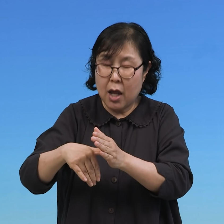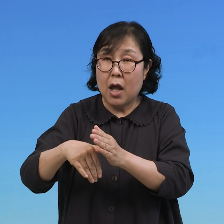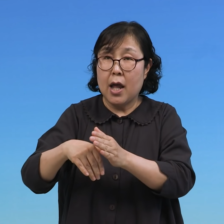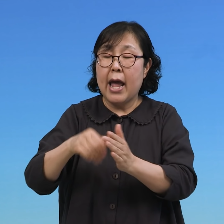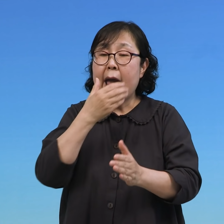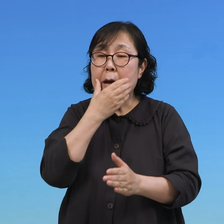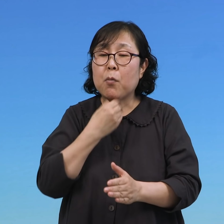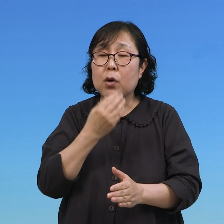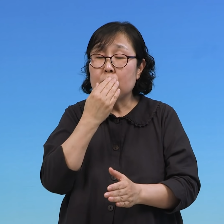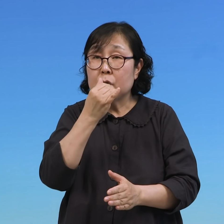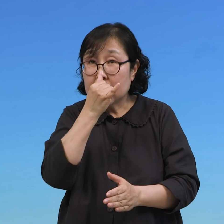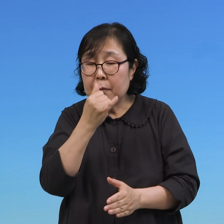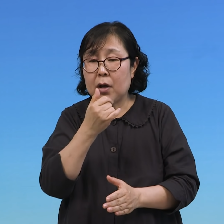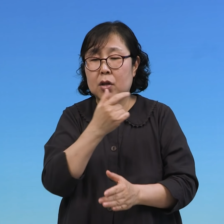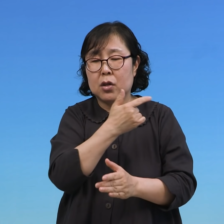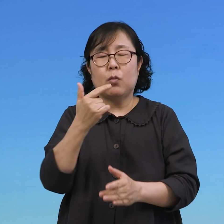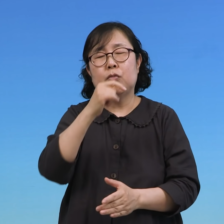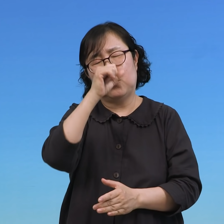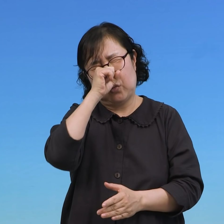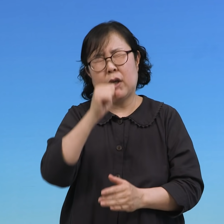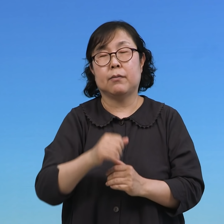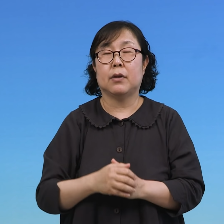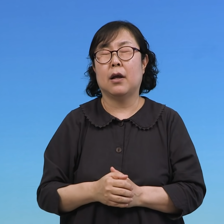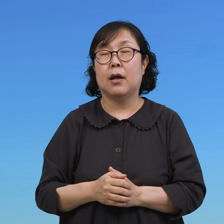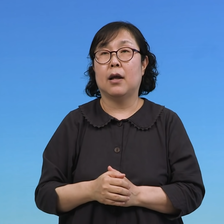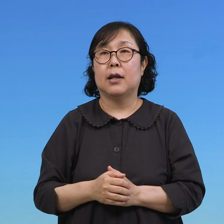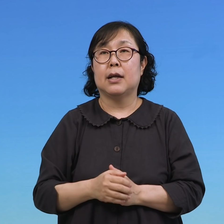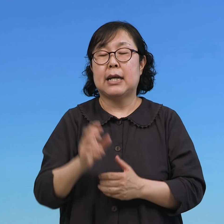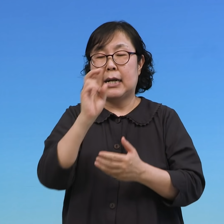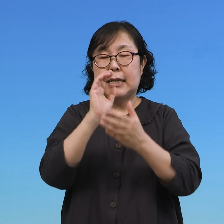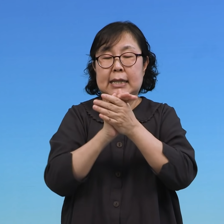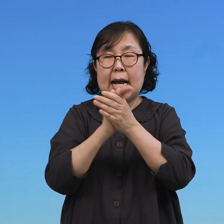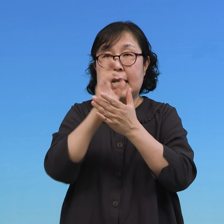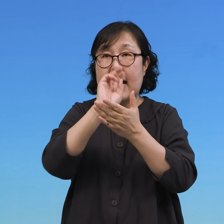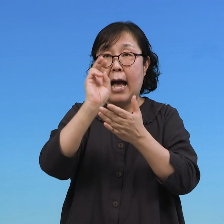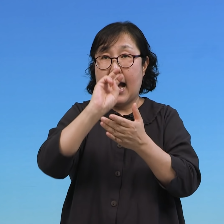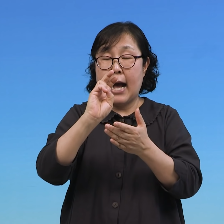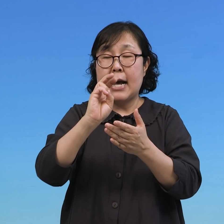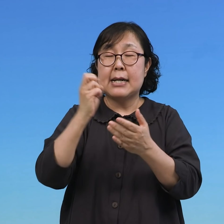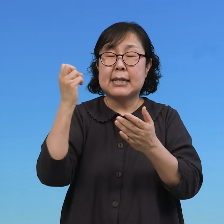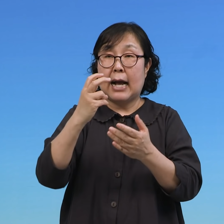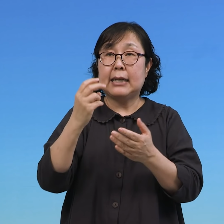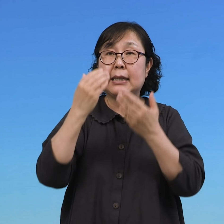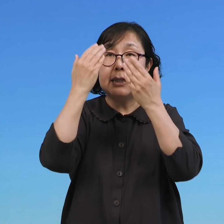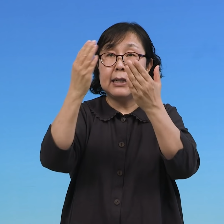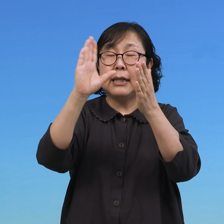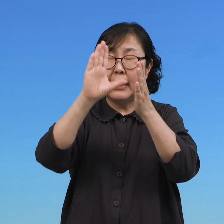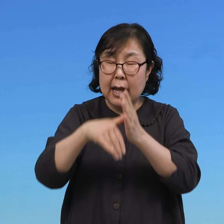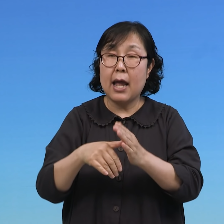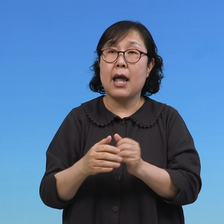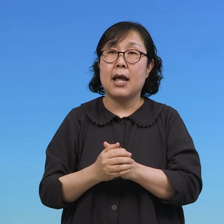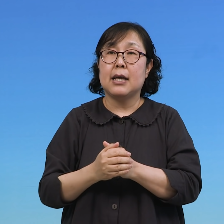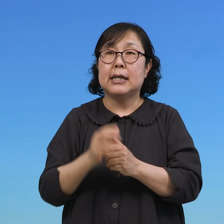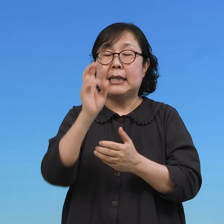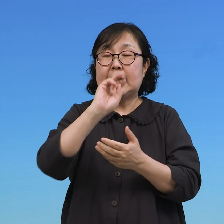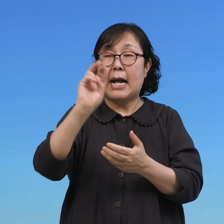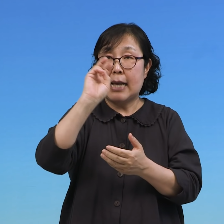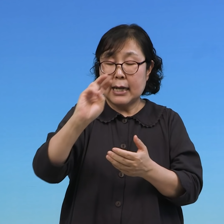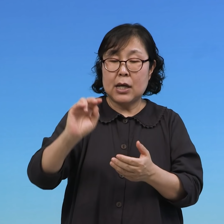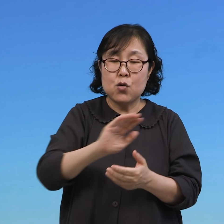있다면 뭐 이상도 바랄 게 없지 않습니까? 오늘 한번 이 찬양을 다시 부를 동안에 정말 이